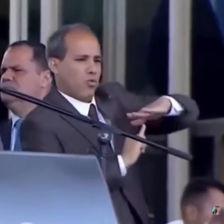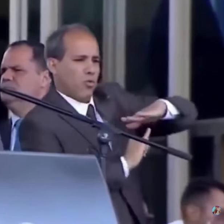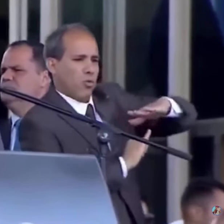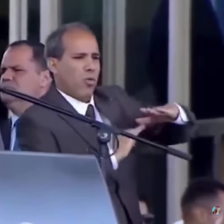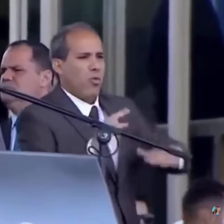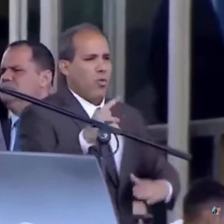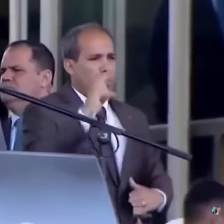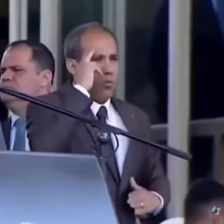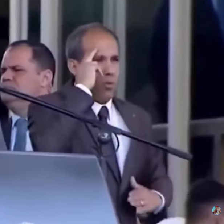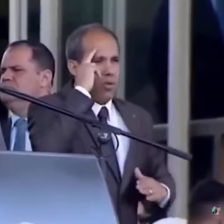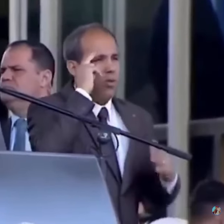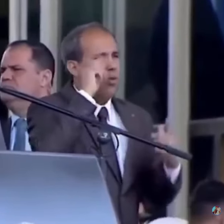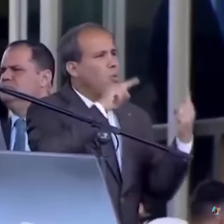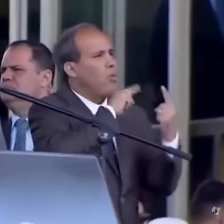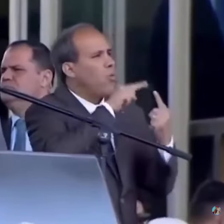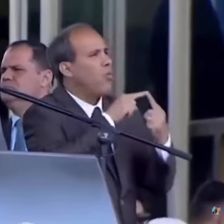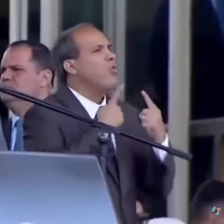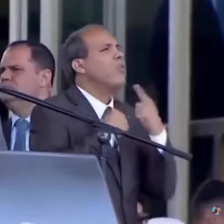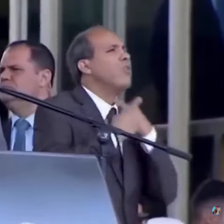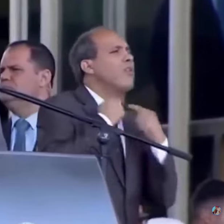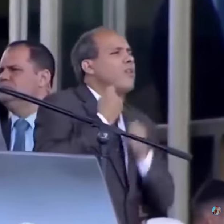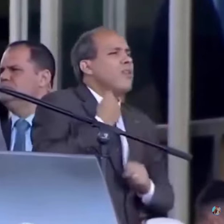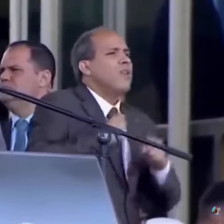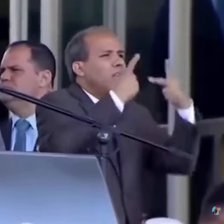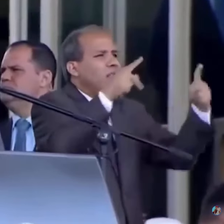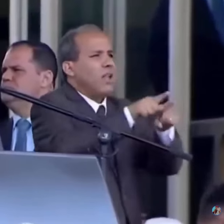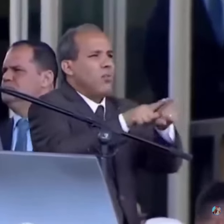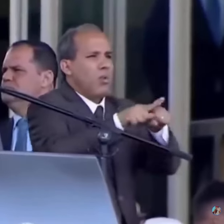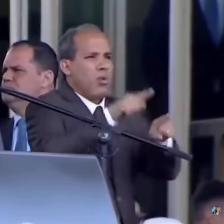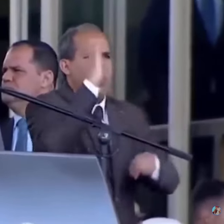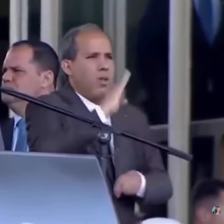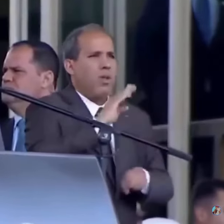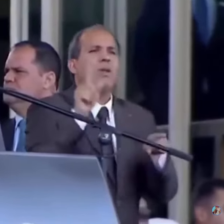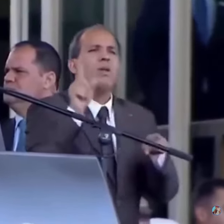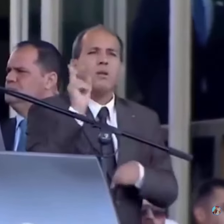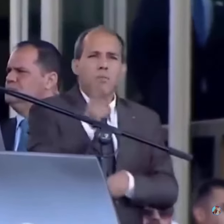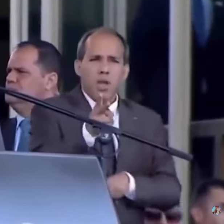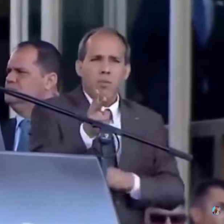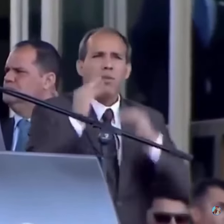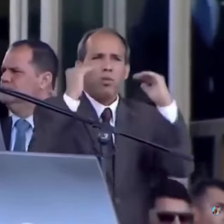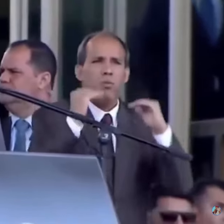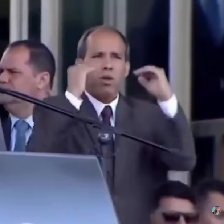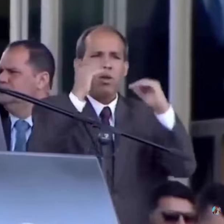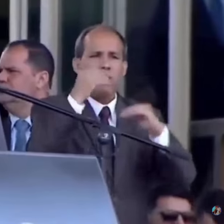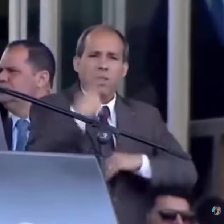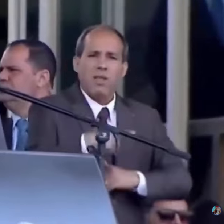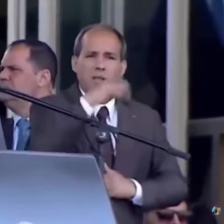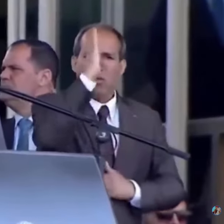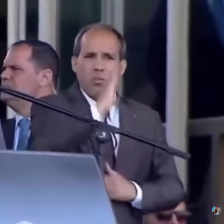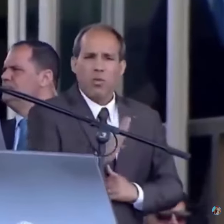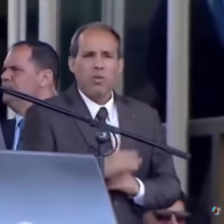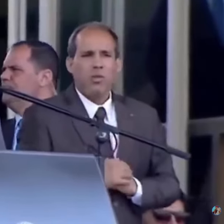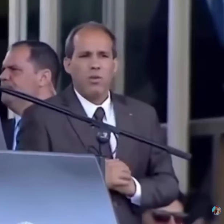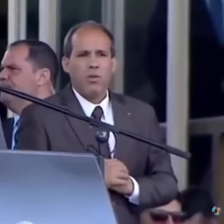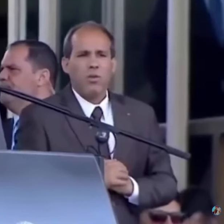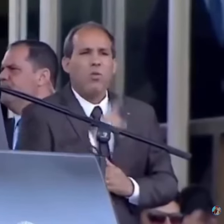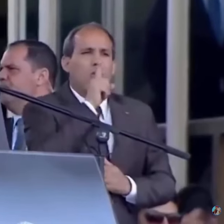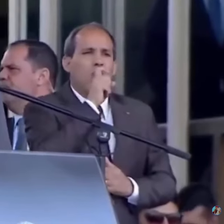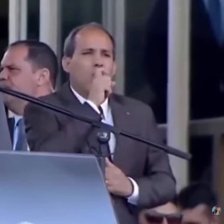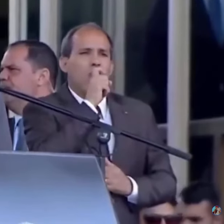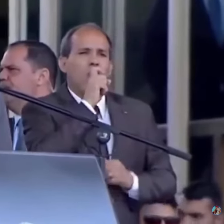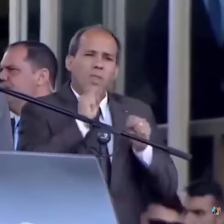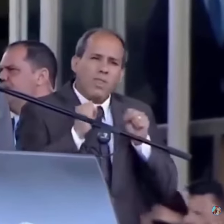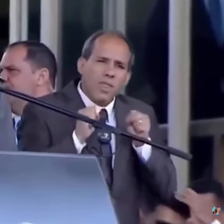e as demandas dos irmãos brasileiros e com a soberania de nosso país, o qual juramos defender com